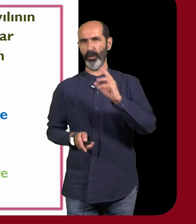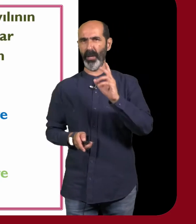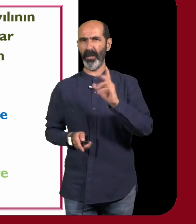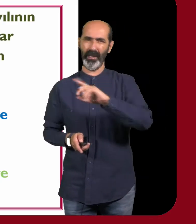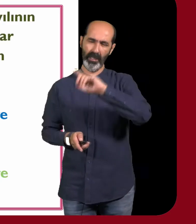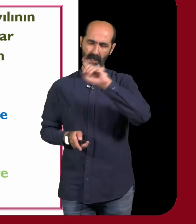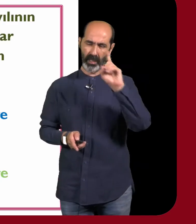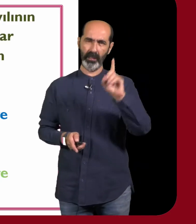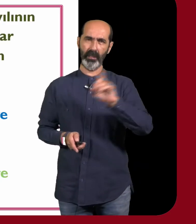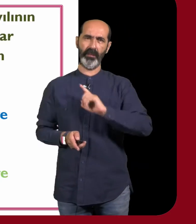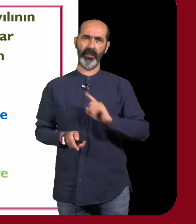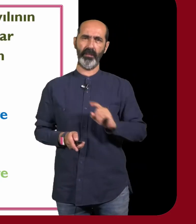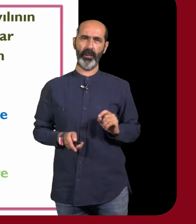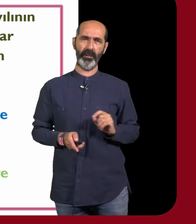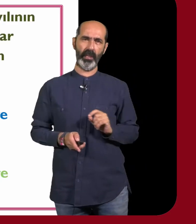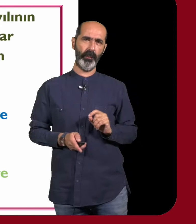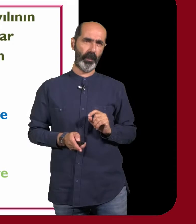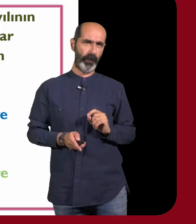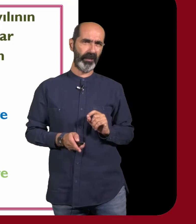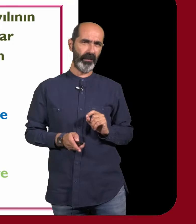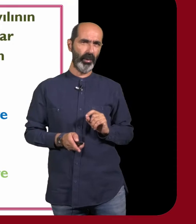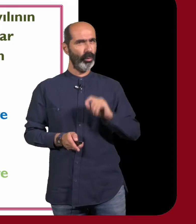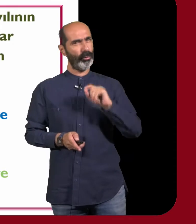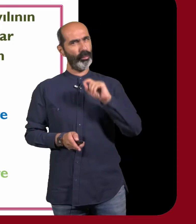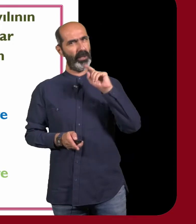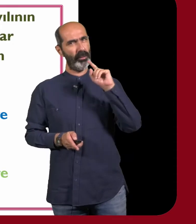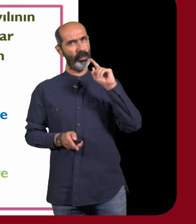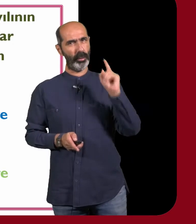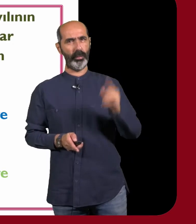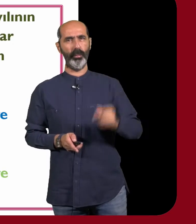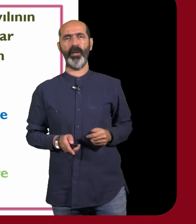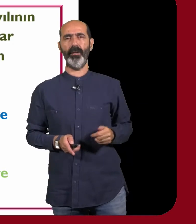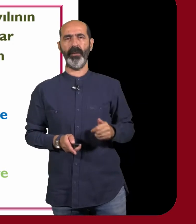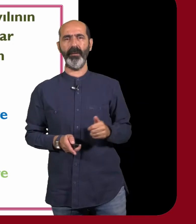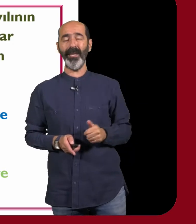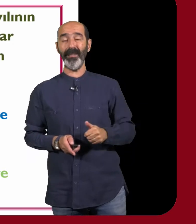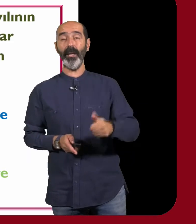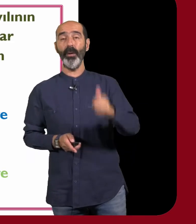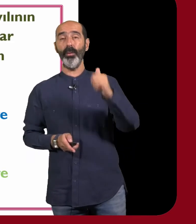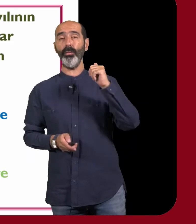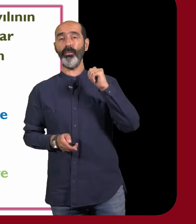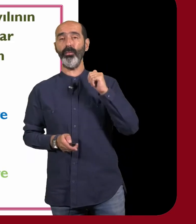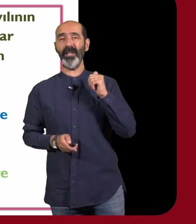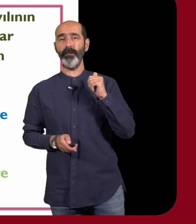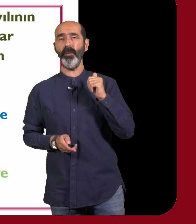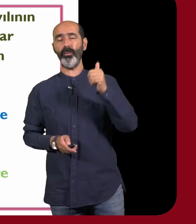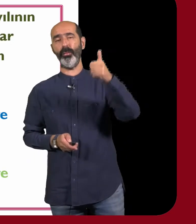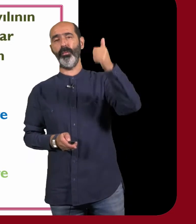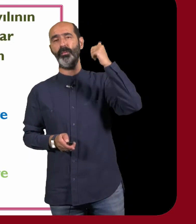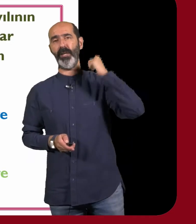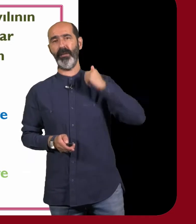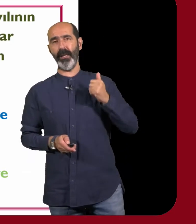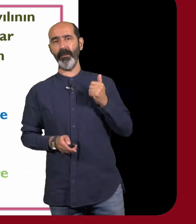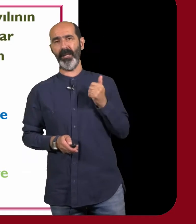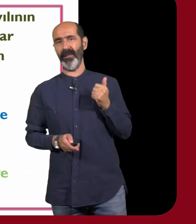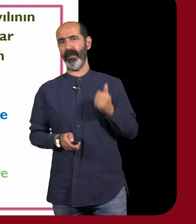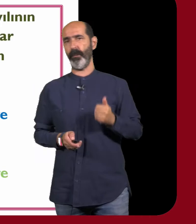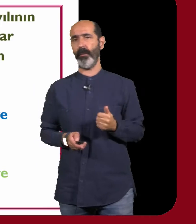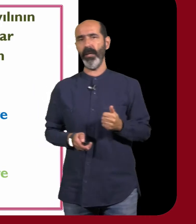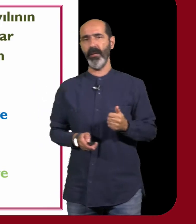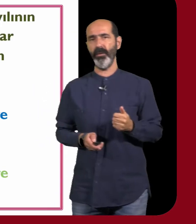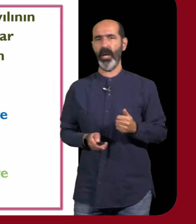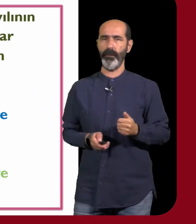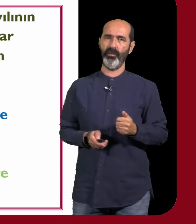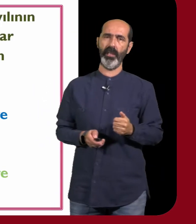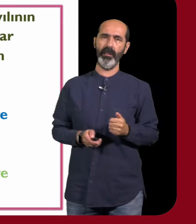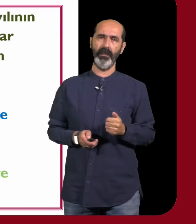tabi Sümerler Ay yılı esasına göre takımı yaparken 354 gün üzerinden değil de 360 gün üzerinden bir